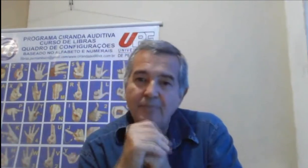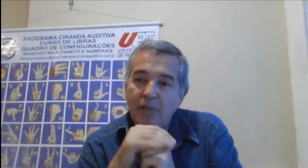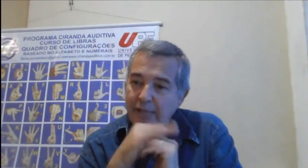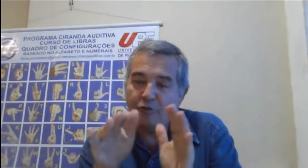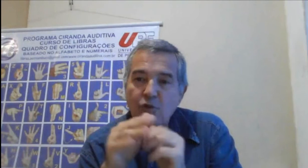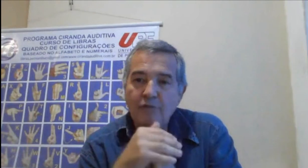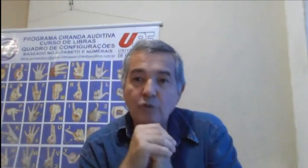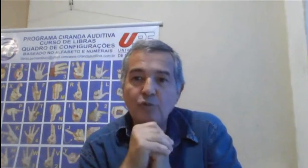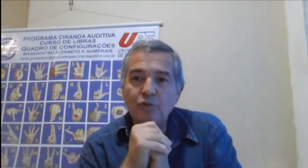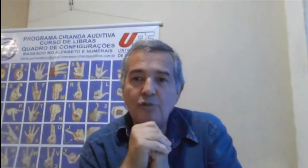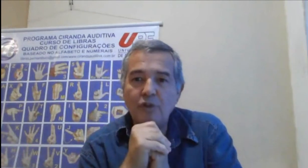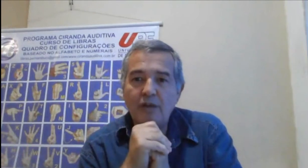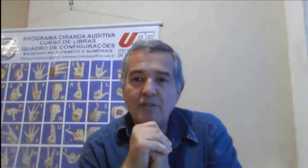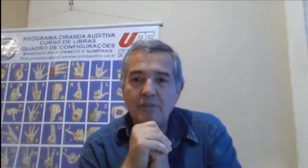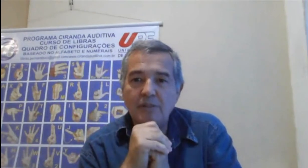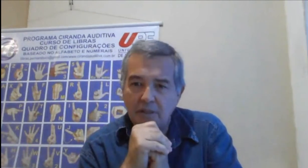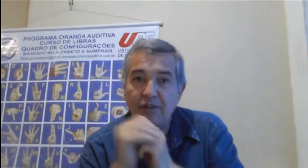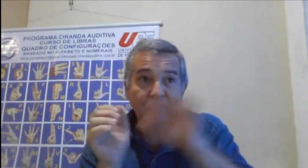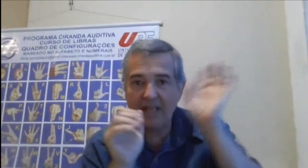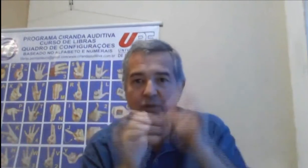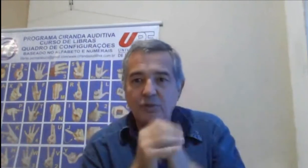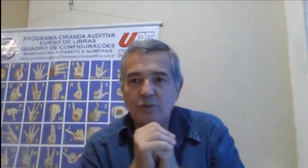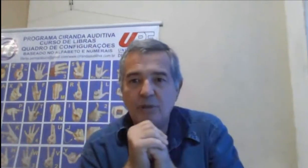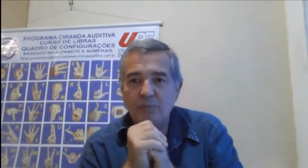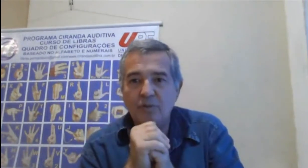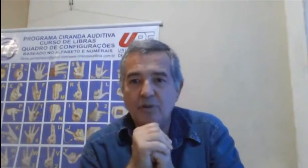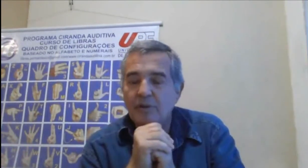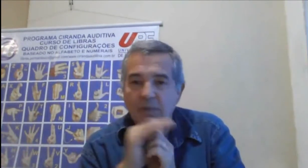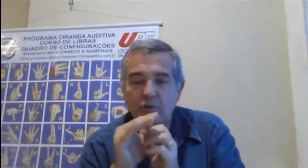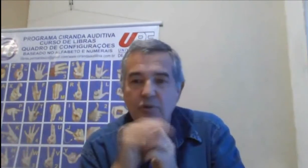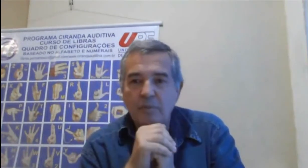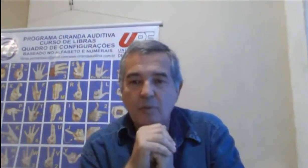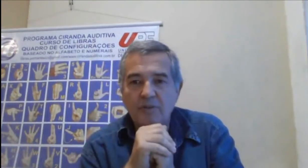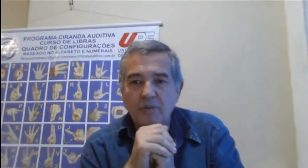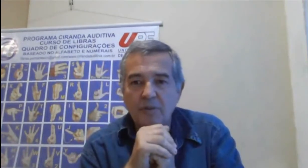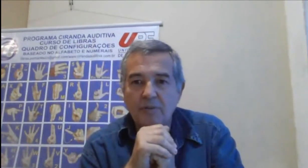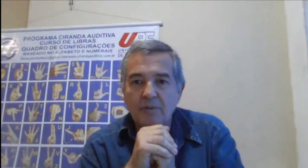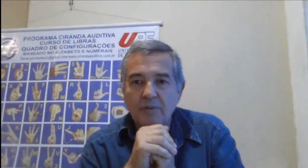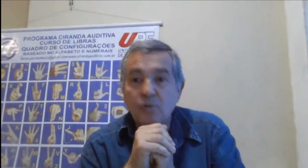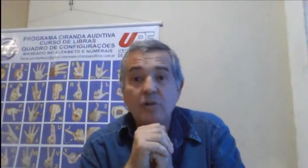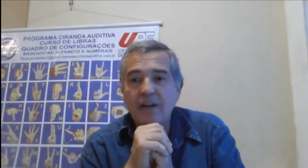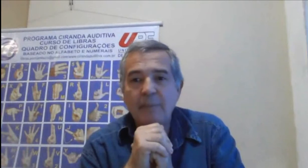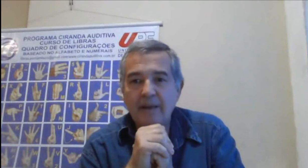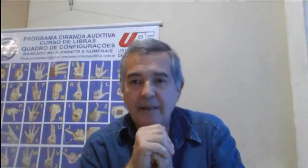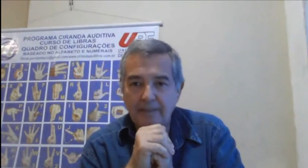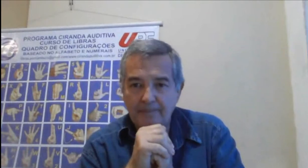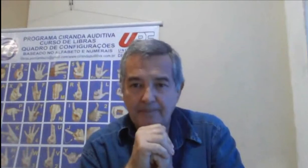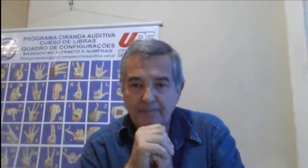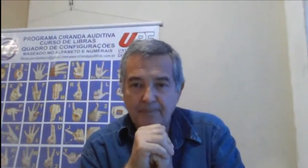Porque aí eu fico com raiva, todo mundo do auditório fica com raiva de mim. De fato, saíram do auditório depois. Mas eu não tenho preocupação com isso. Eu não tenho que falar para agradar.